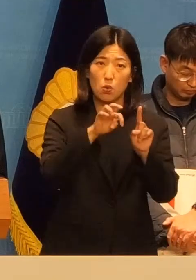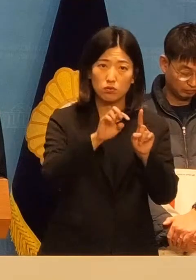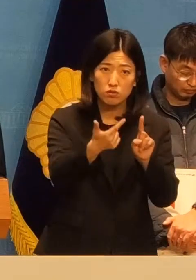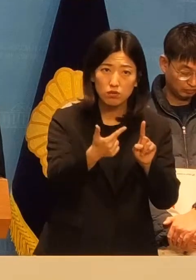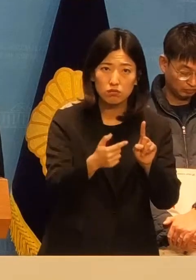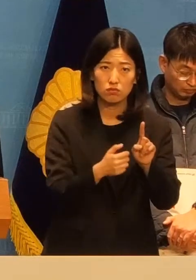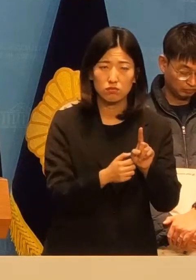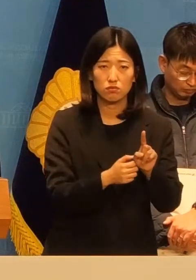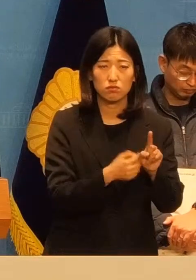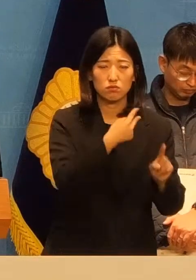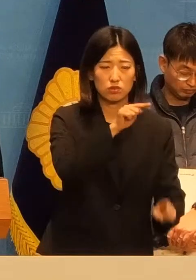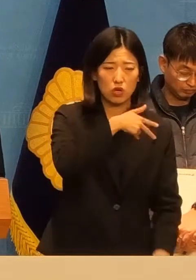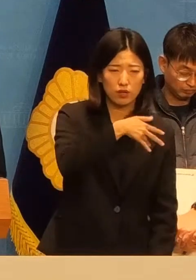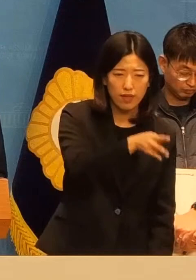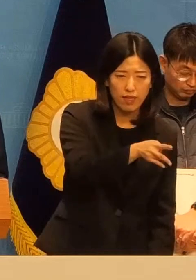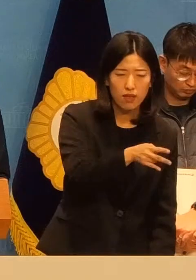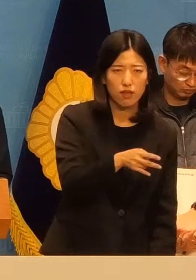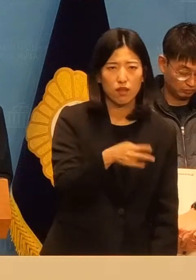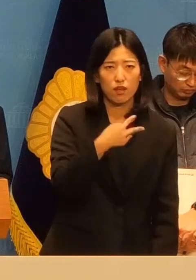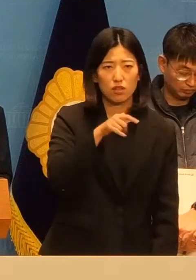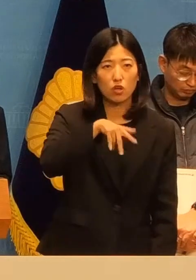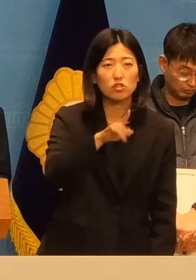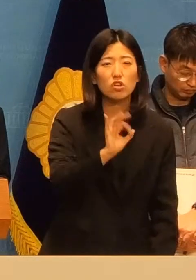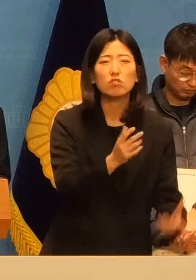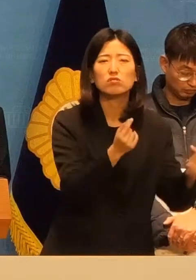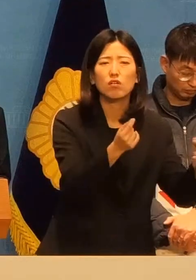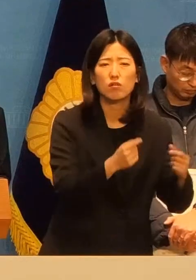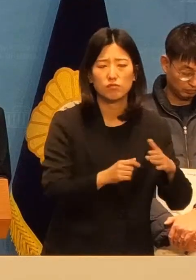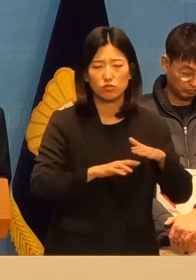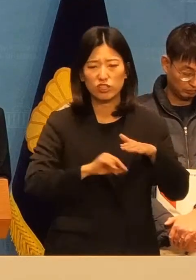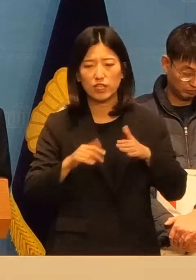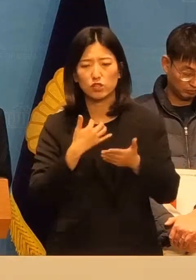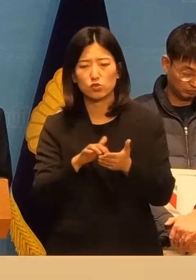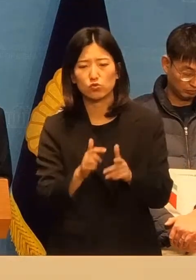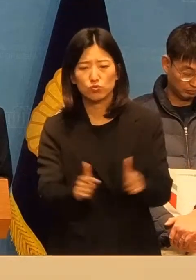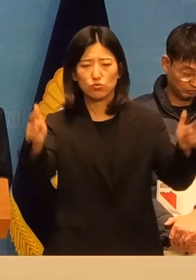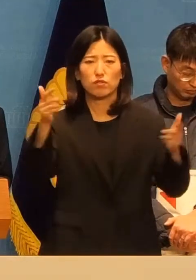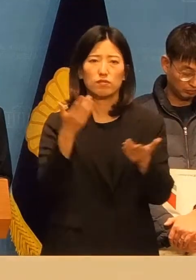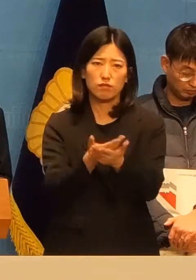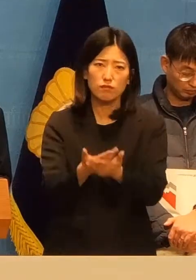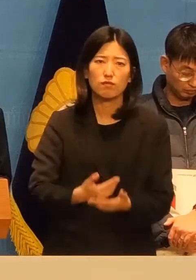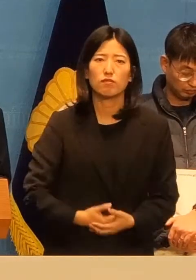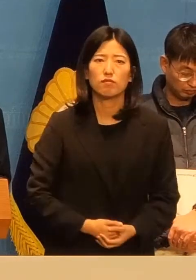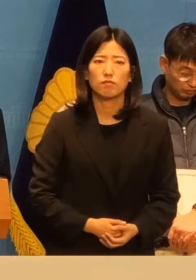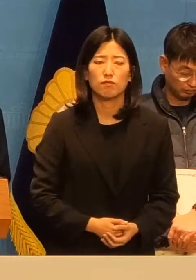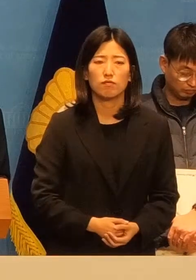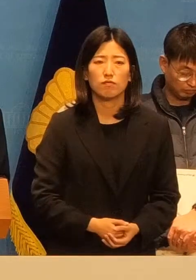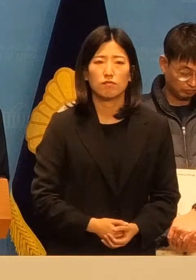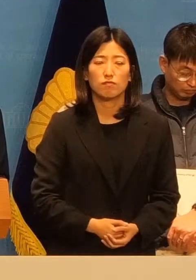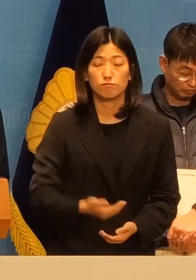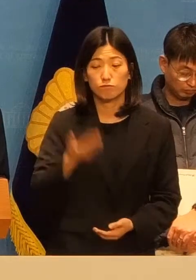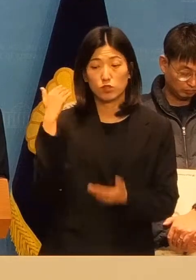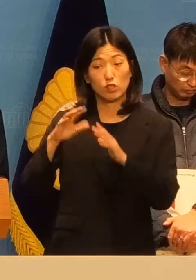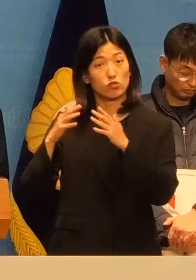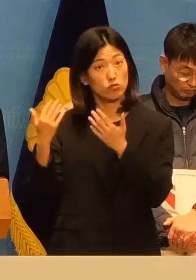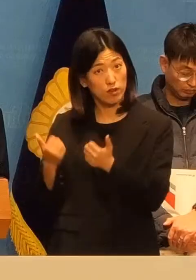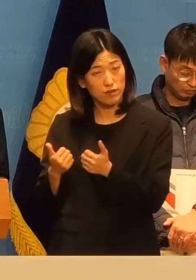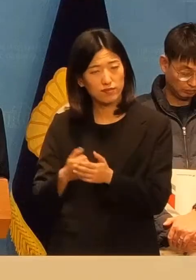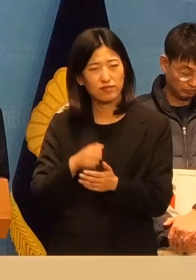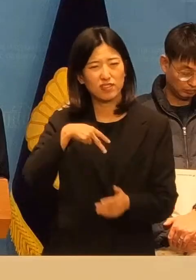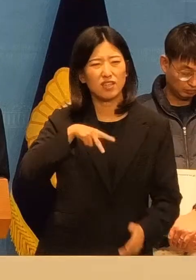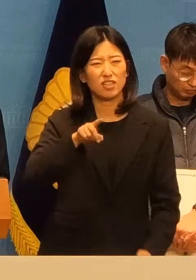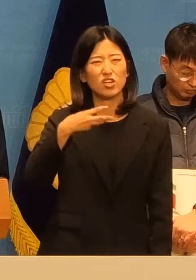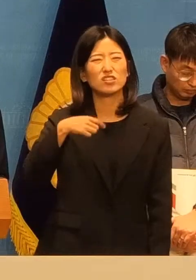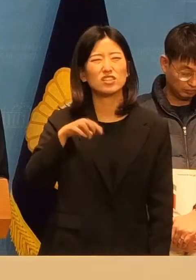덕정역 양주역 수준의 직결 증차 지원 공약을 이행하라. 근본 국회 통과한 셔틀